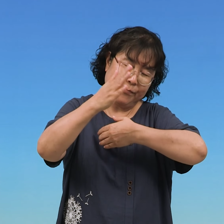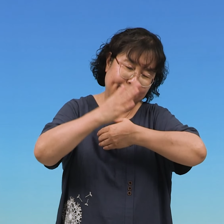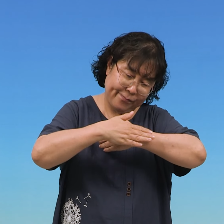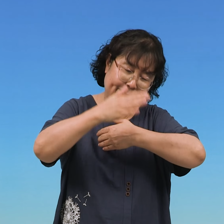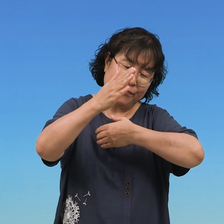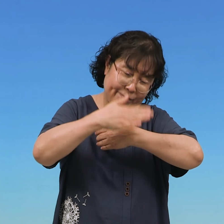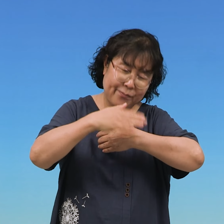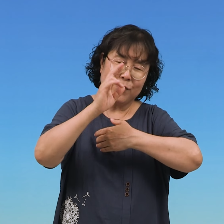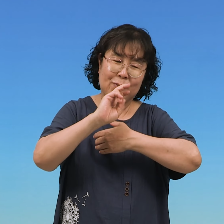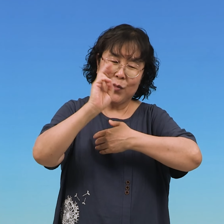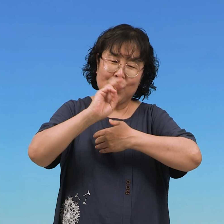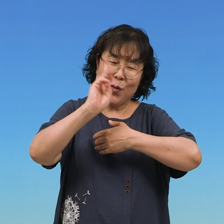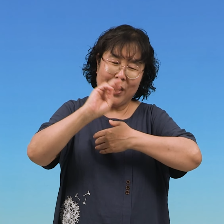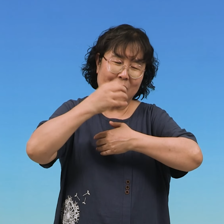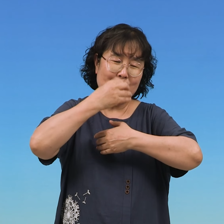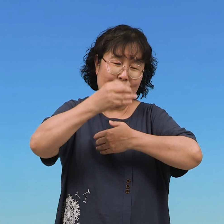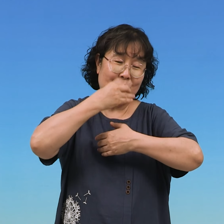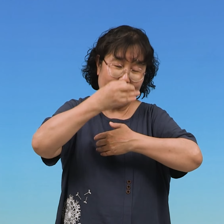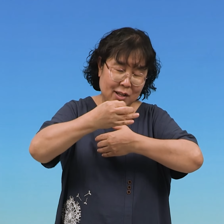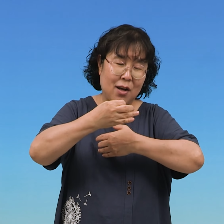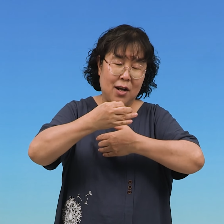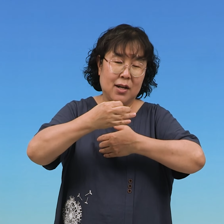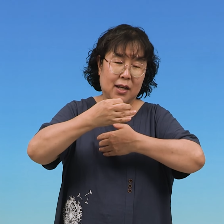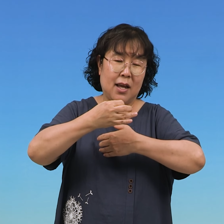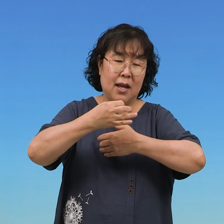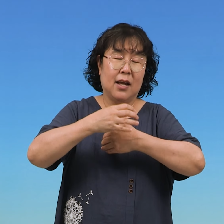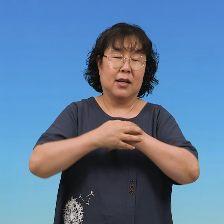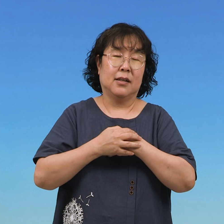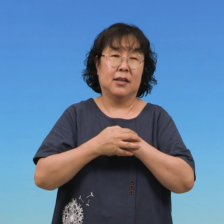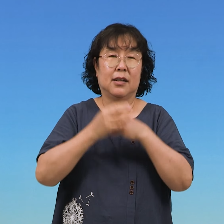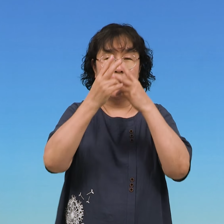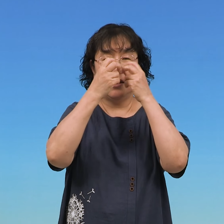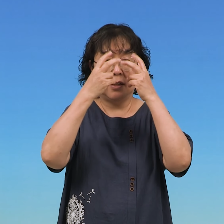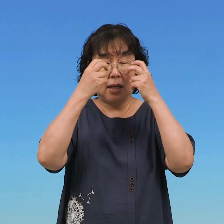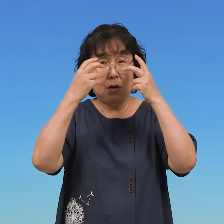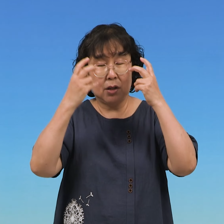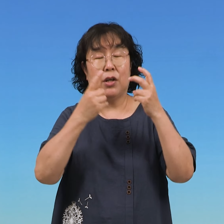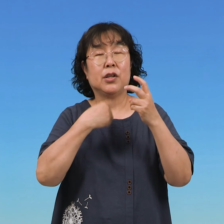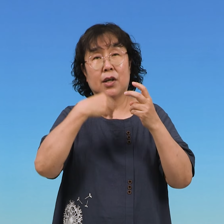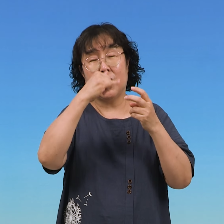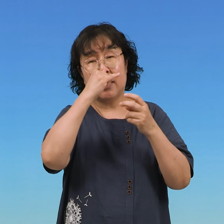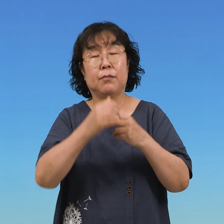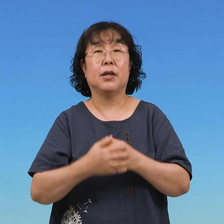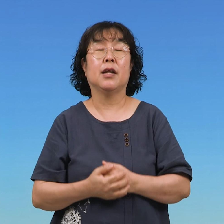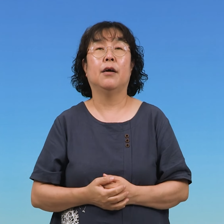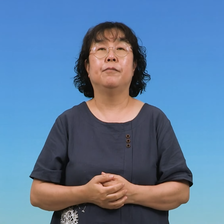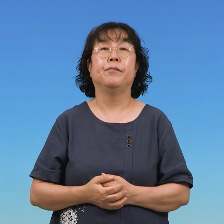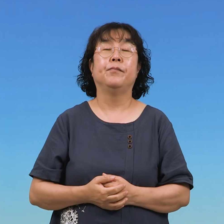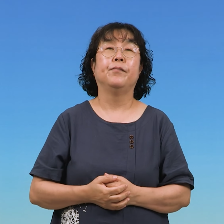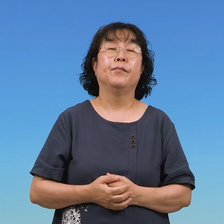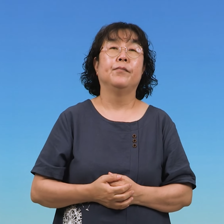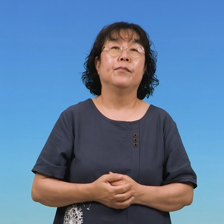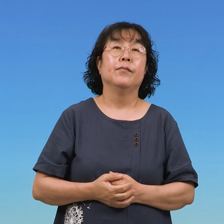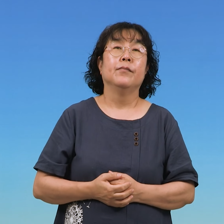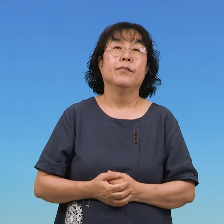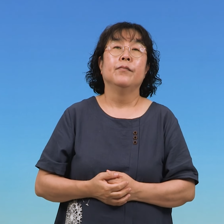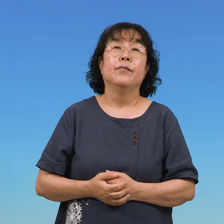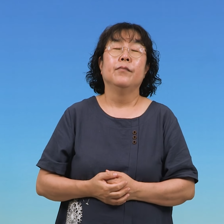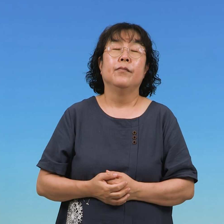됩니다. 이 어떤 분이 이제 빙긋이 웃고 계시거든요. 저래갖고 자던 애도 깨겠다, 아마 그렇게 생각하시는 것